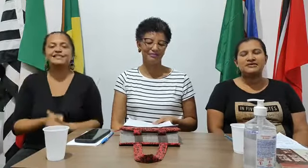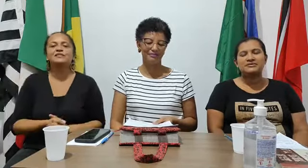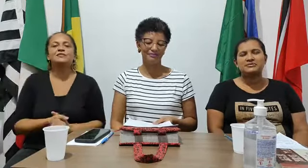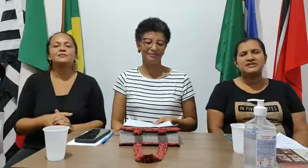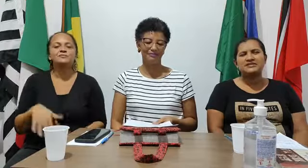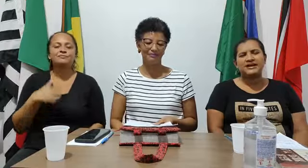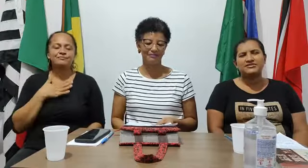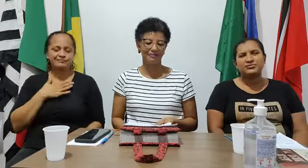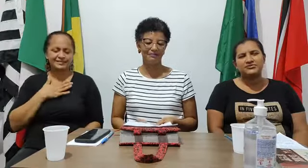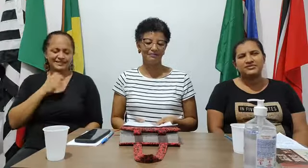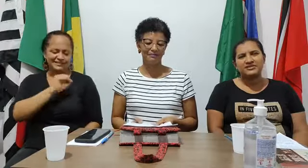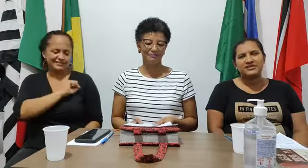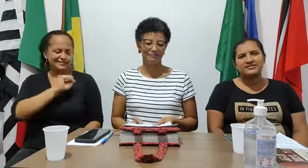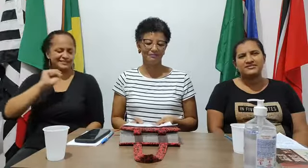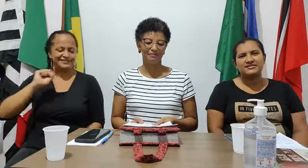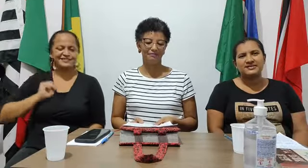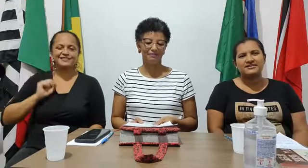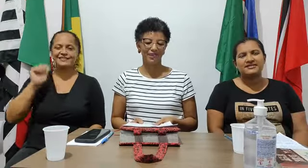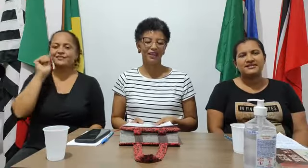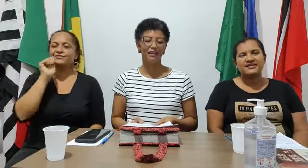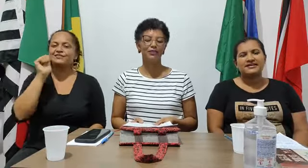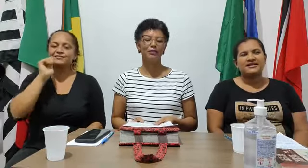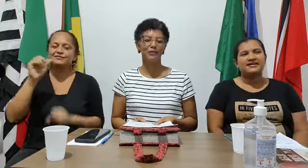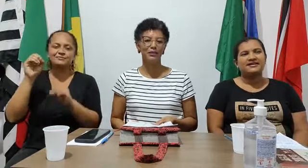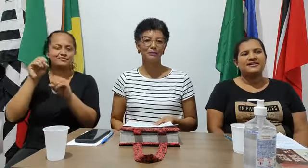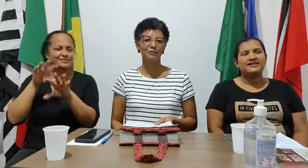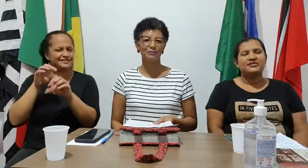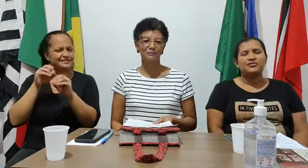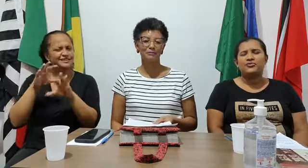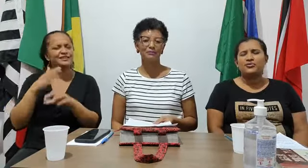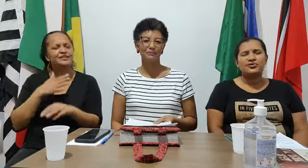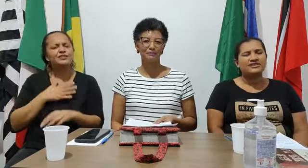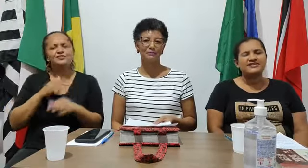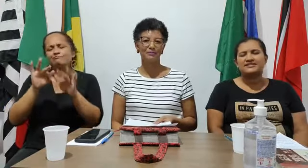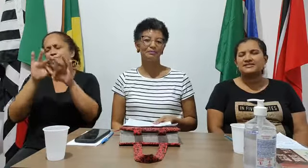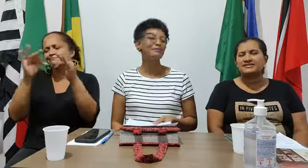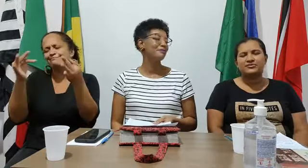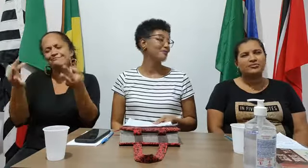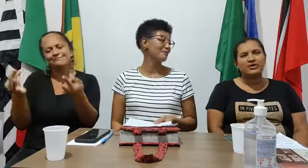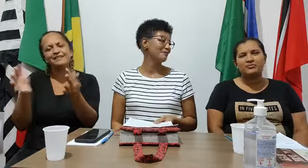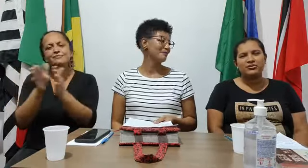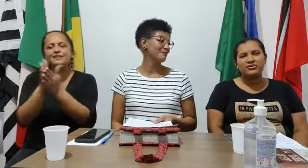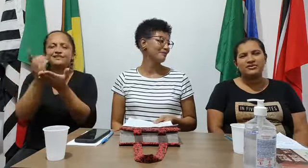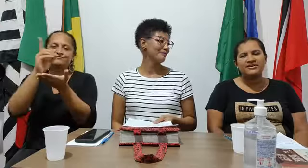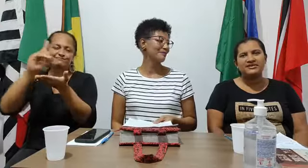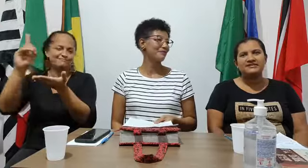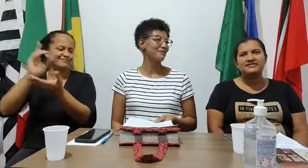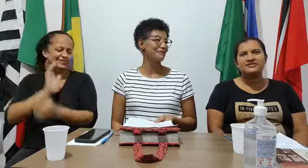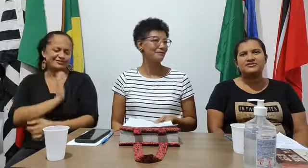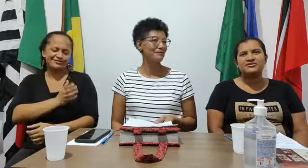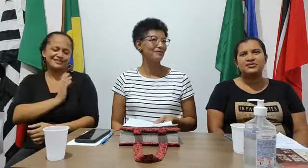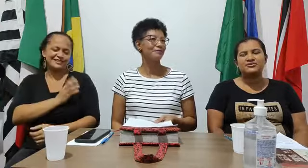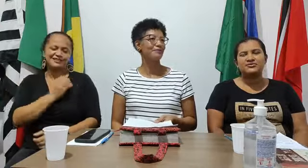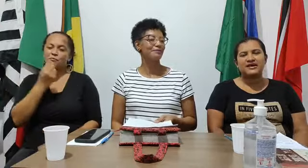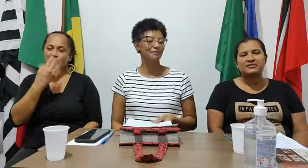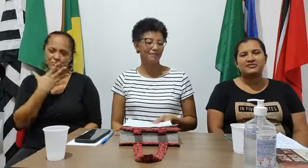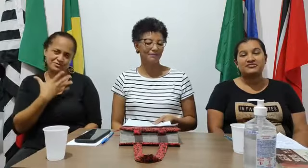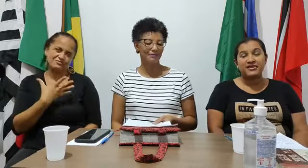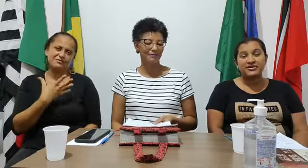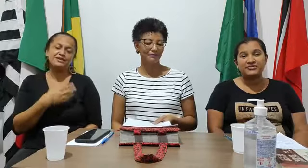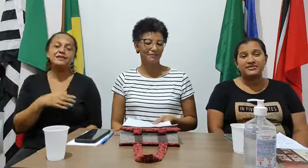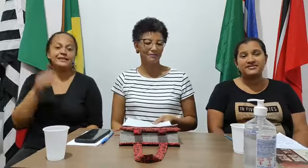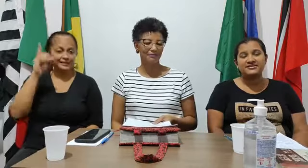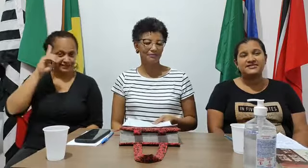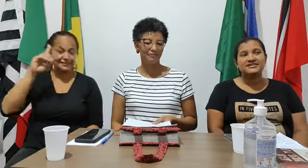ensinou a simplicidade do evangelho, né? Um coração, um amor e só Deus sabe